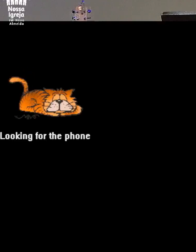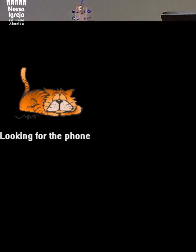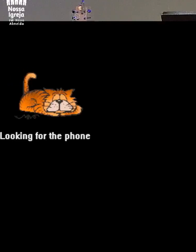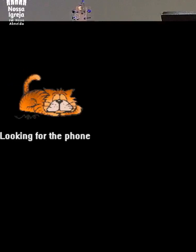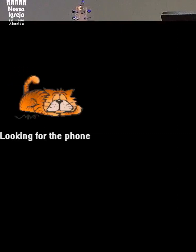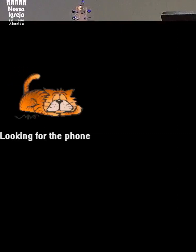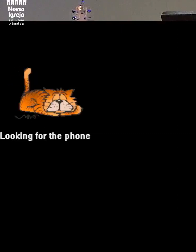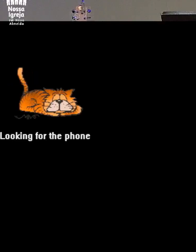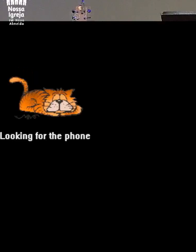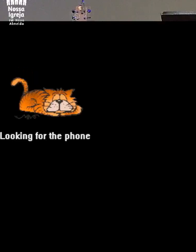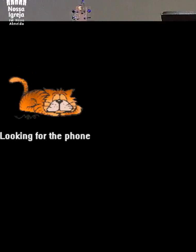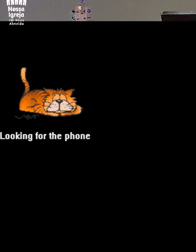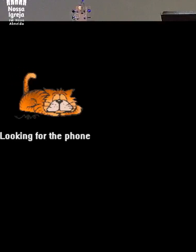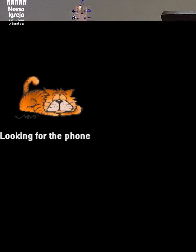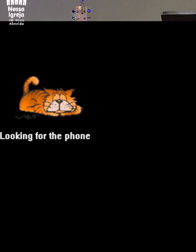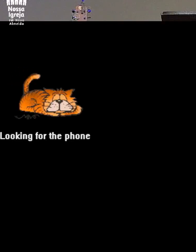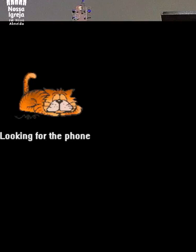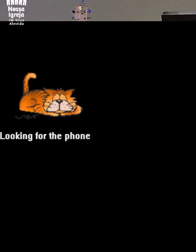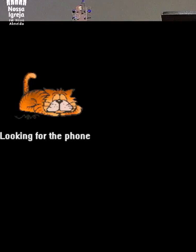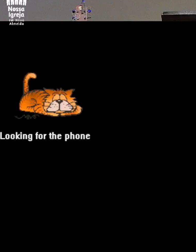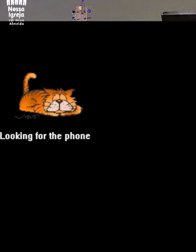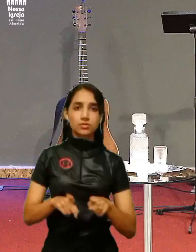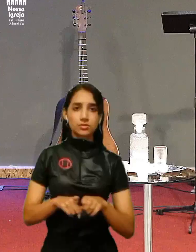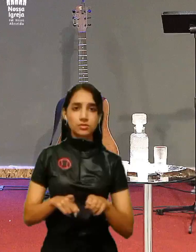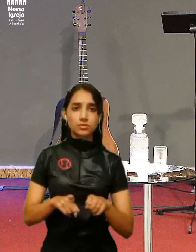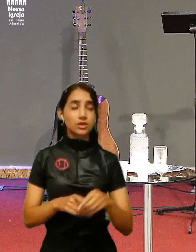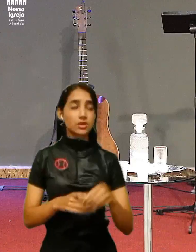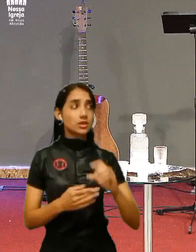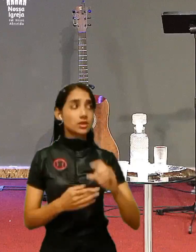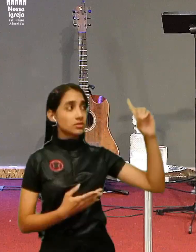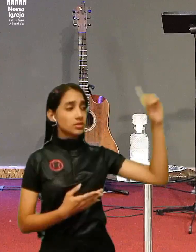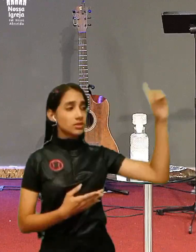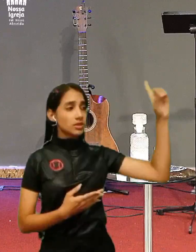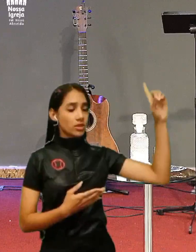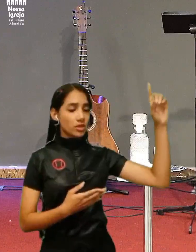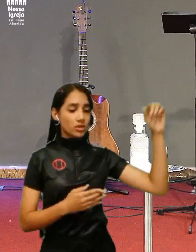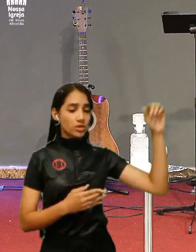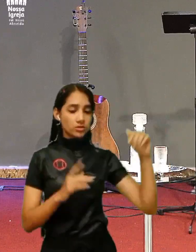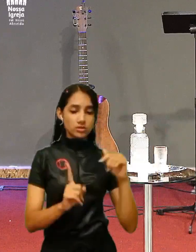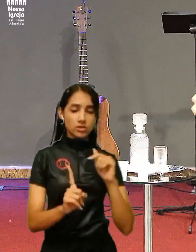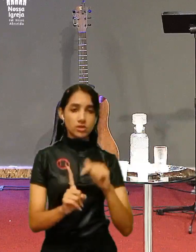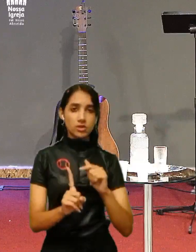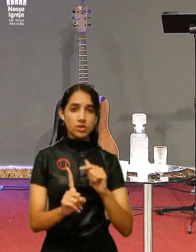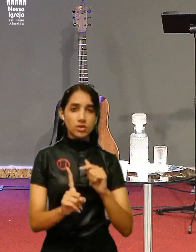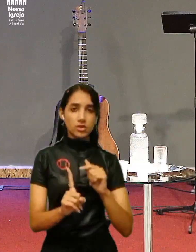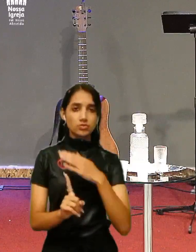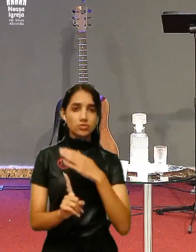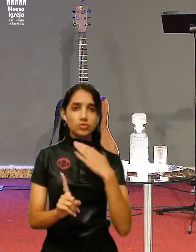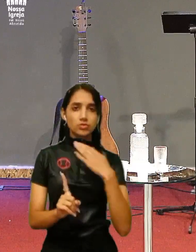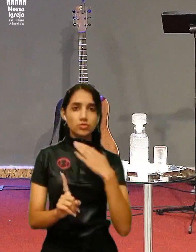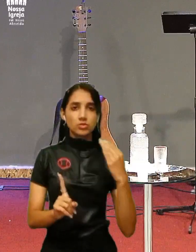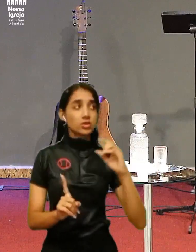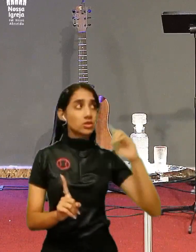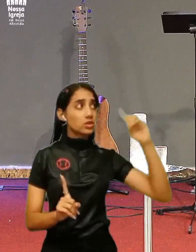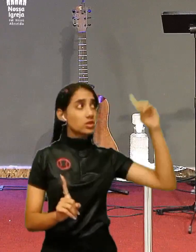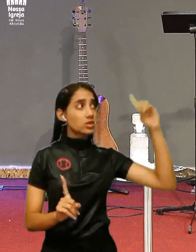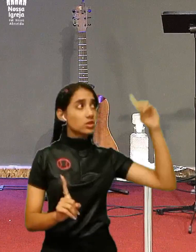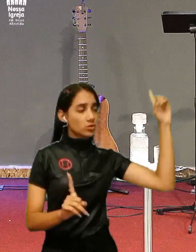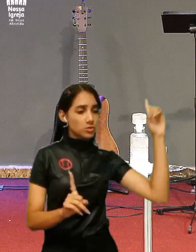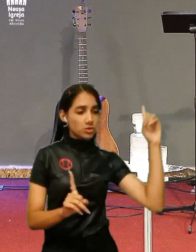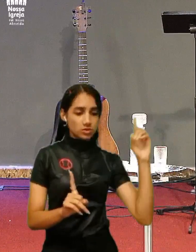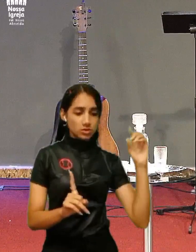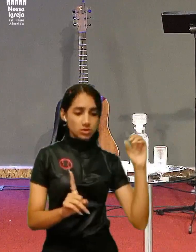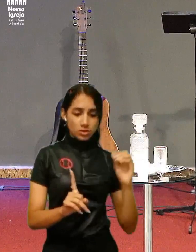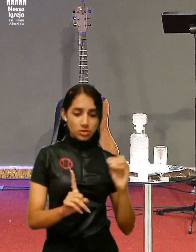está morto. Uma delas é muito conhecida dessa igreja aqui, que está me ouvindo nesse momento, que é